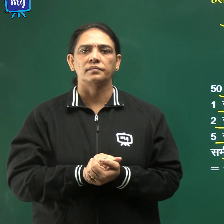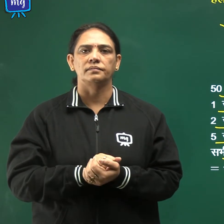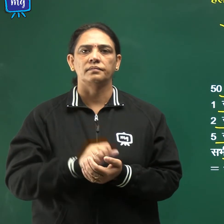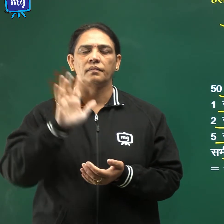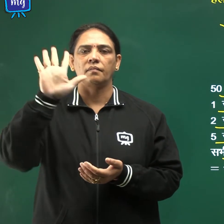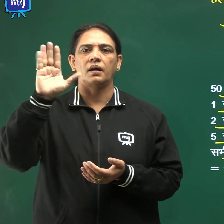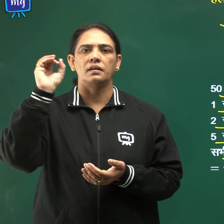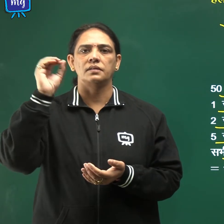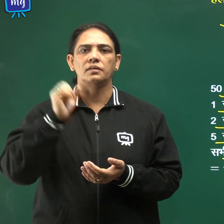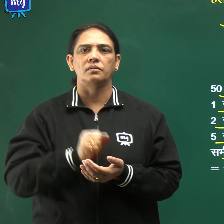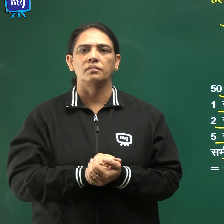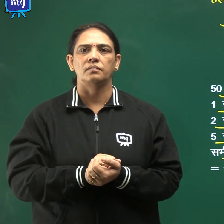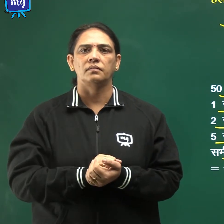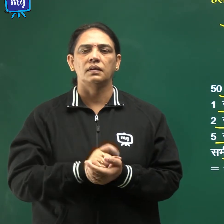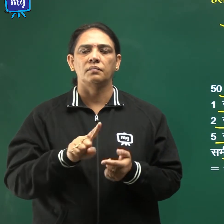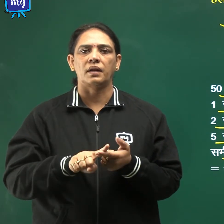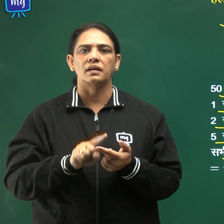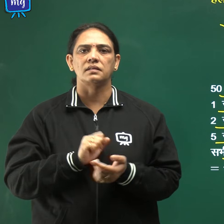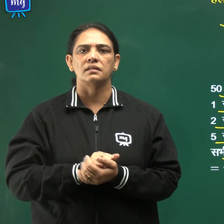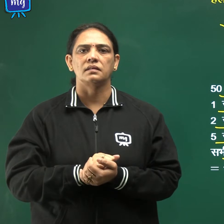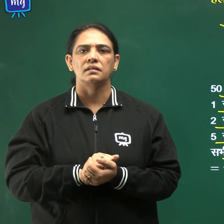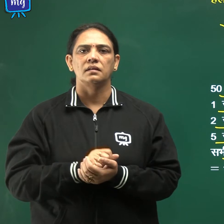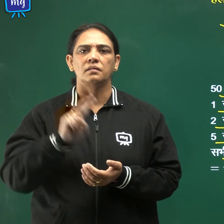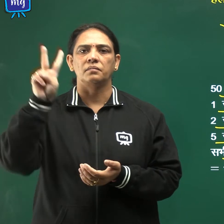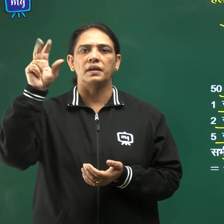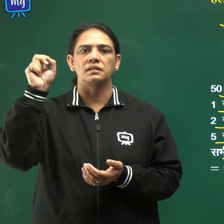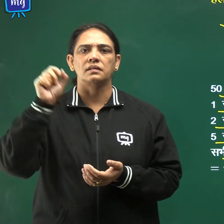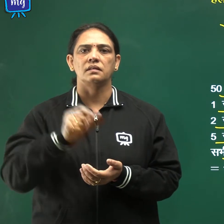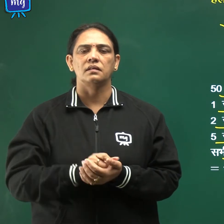150 ए प्लस 2010